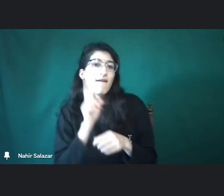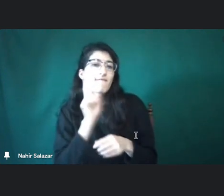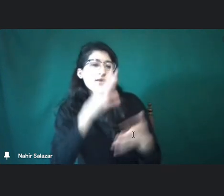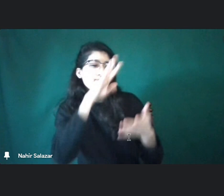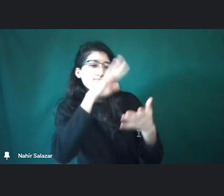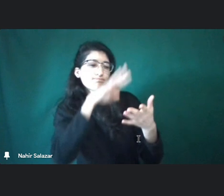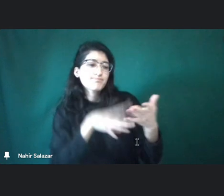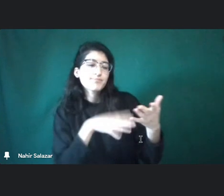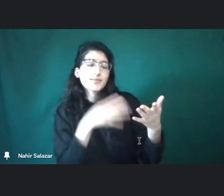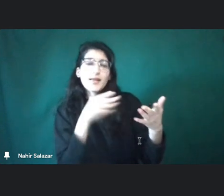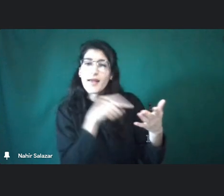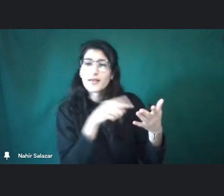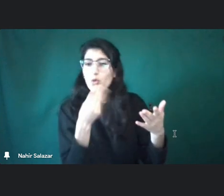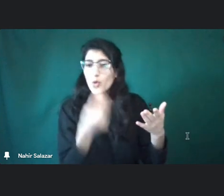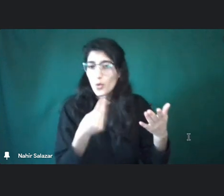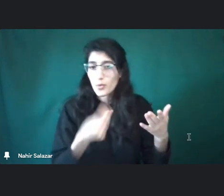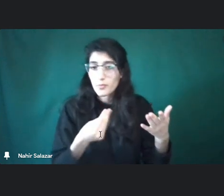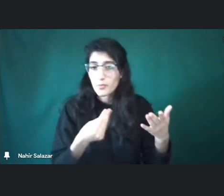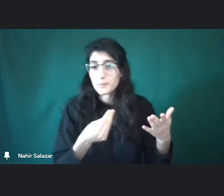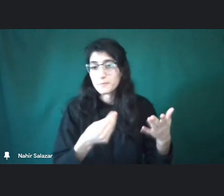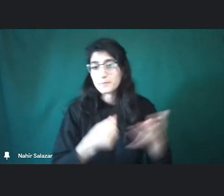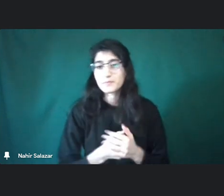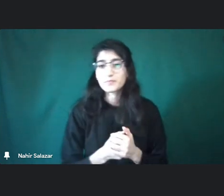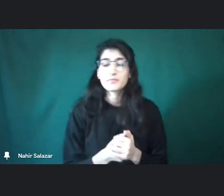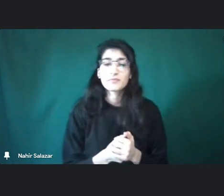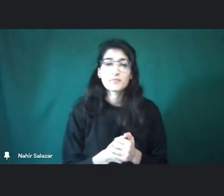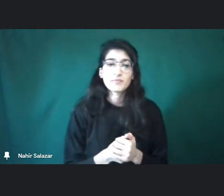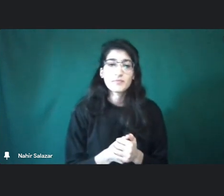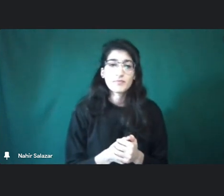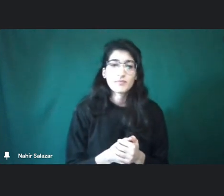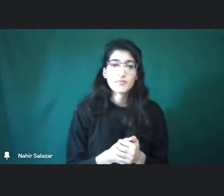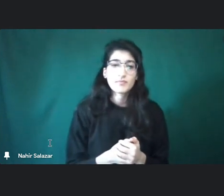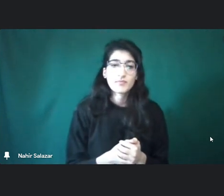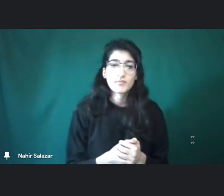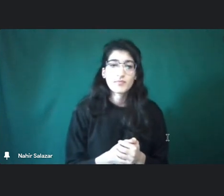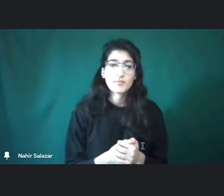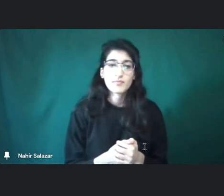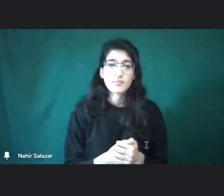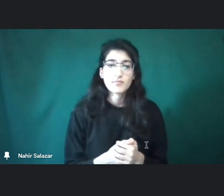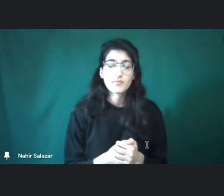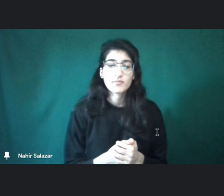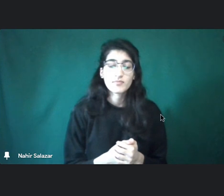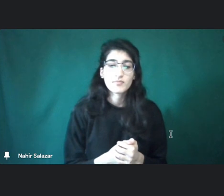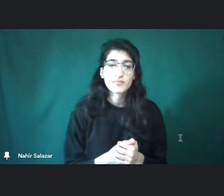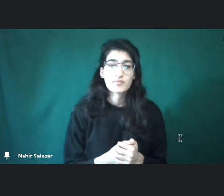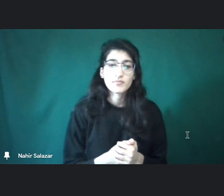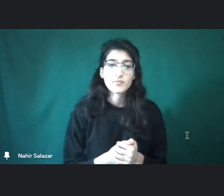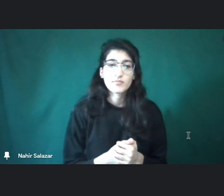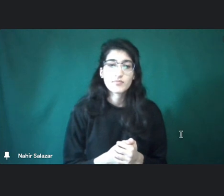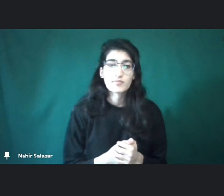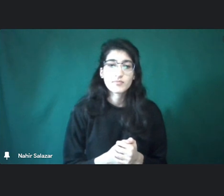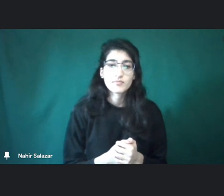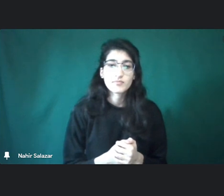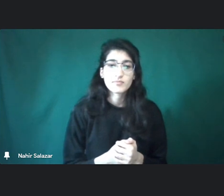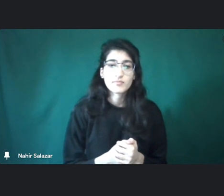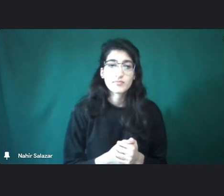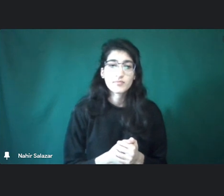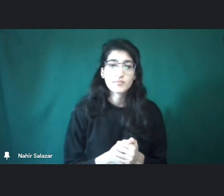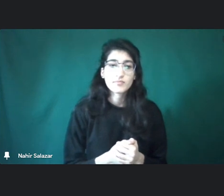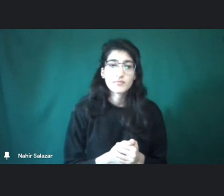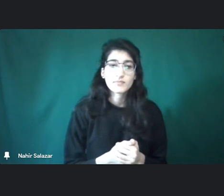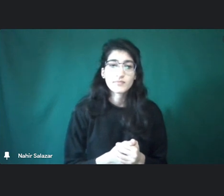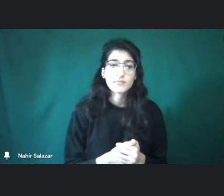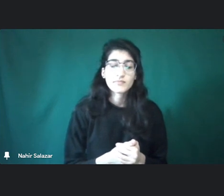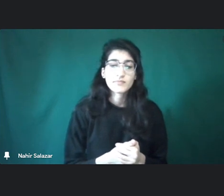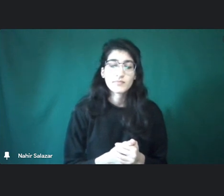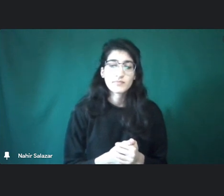hablando de dos cosas, promover dos cosas, la libertad y el acceso. Entonces eran dos sustantivos. ¿Libertad de qué? De expresión. ¿Acceso qué?